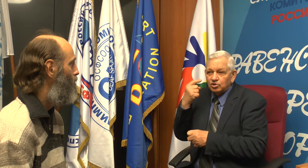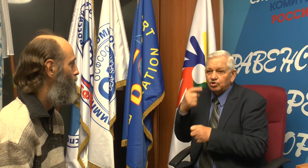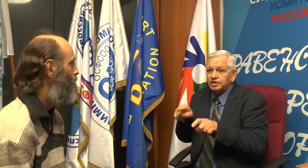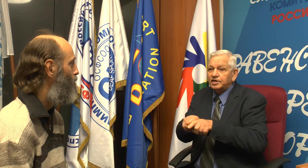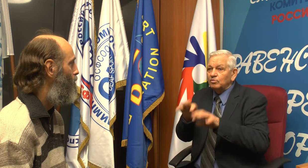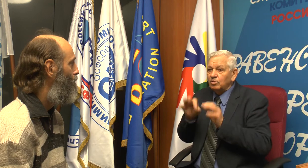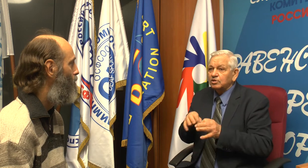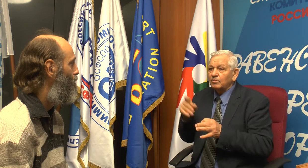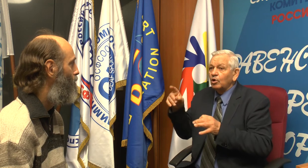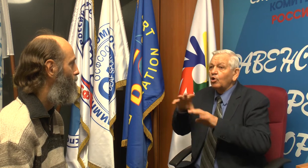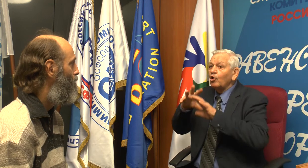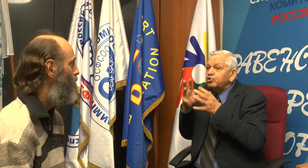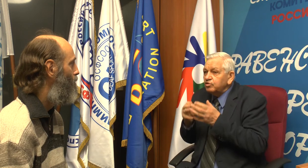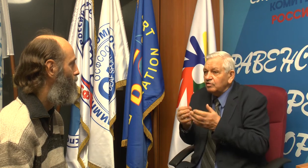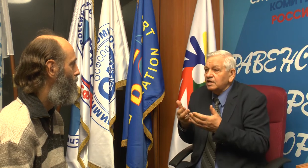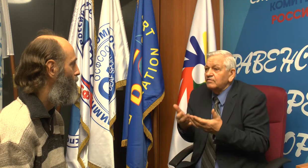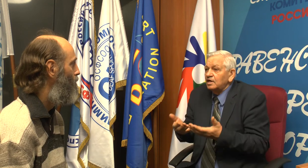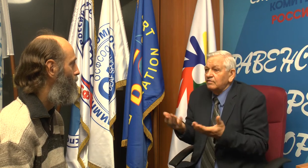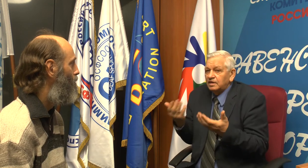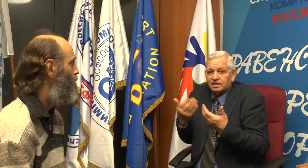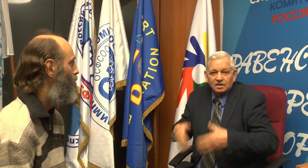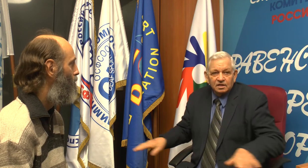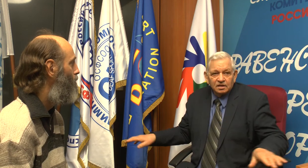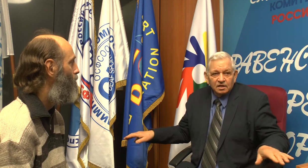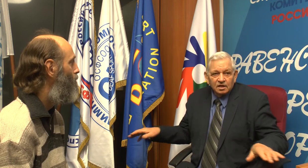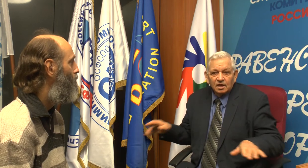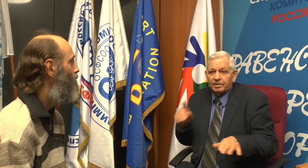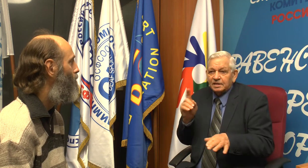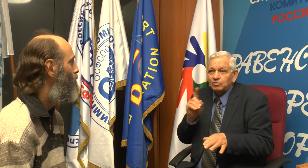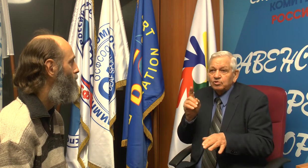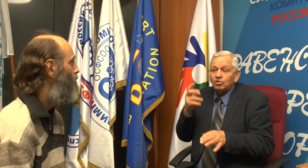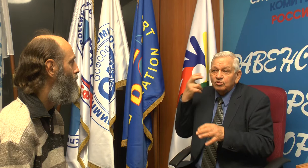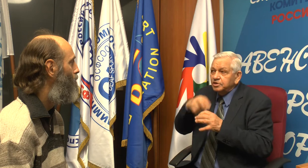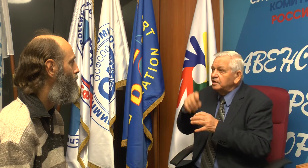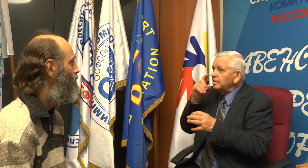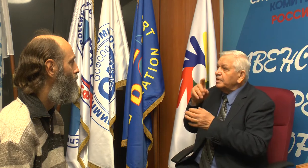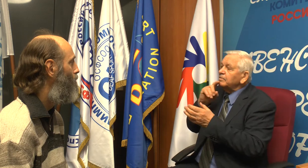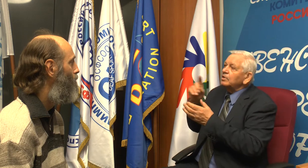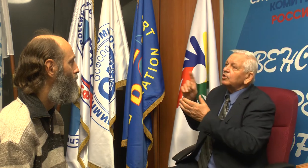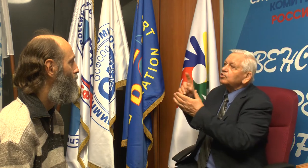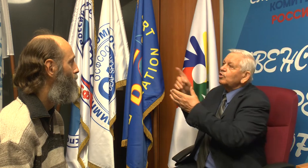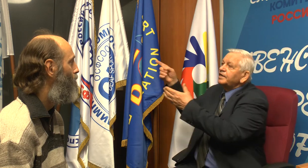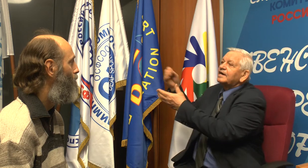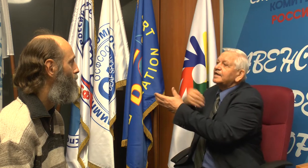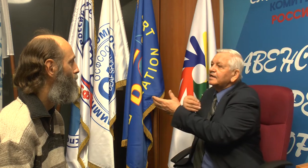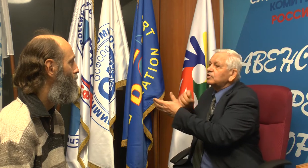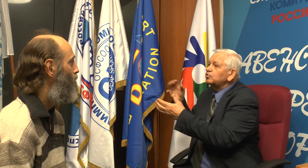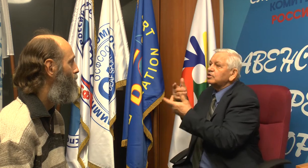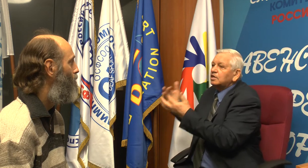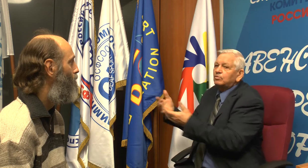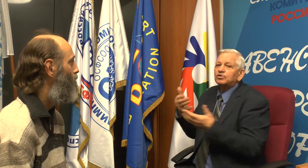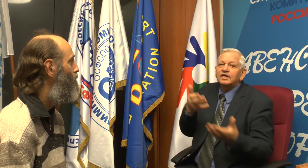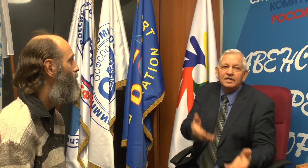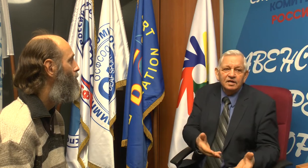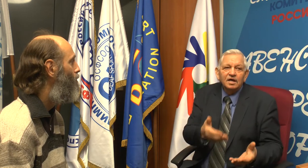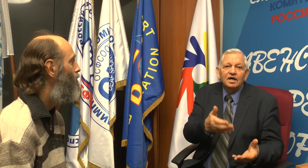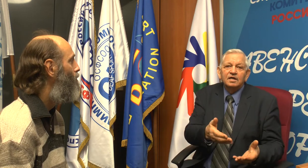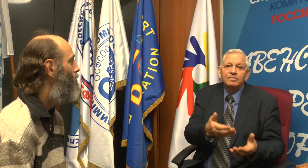слышащие. Таким образом, общество разваливается, потому что глухие не понимают, что они хотят, что требуют от них. И